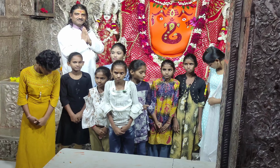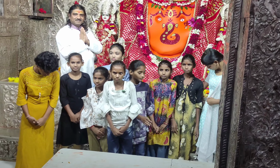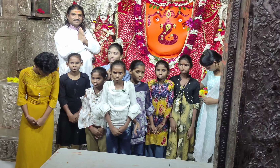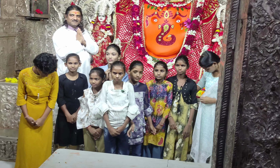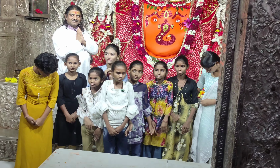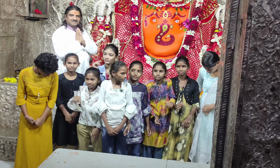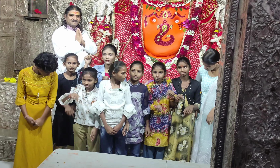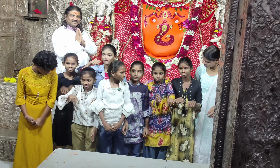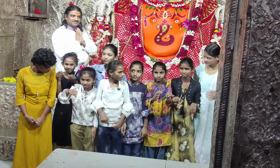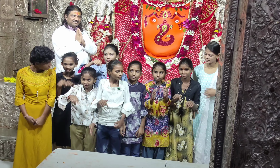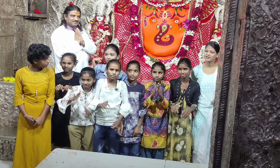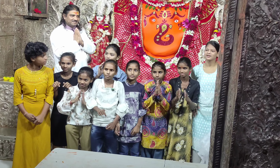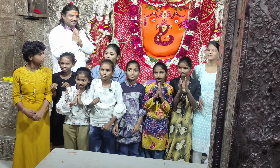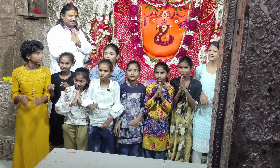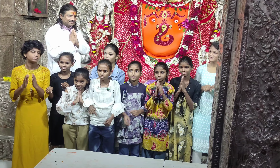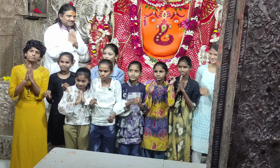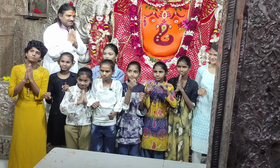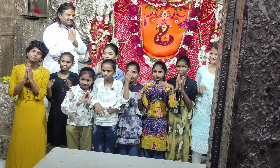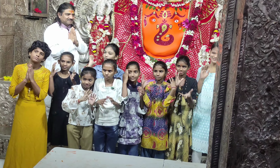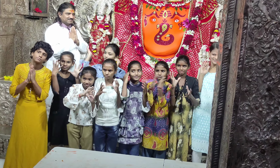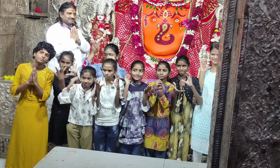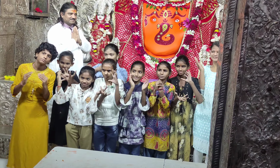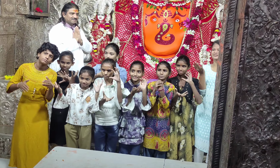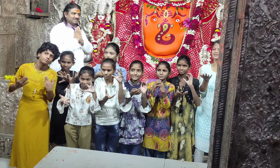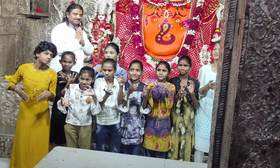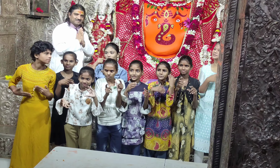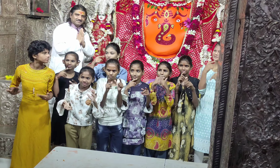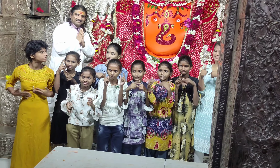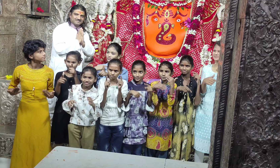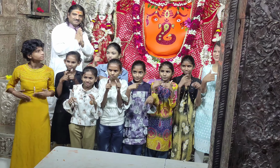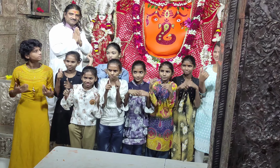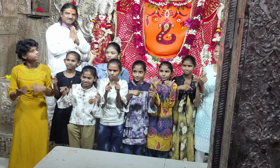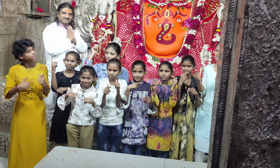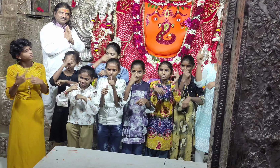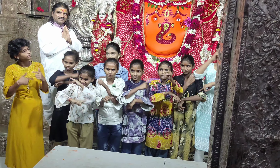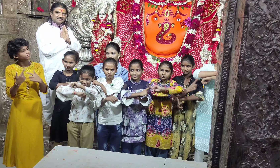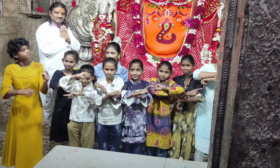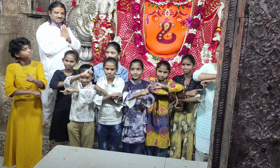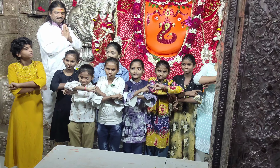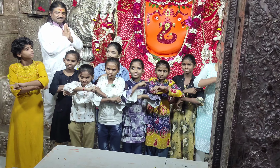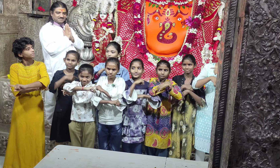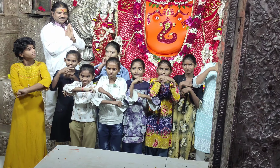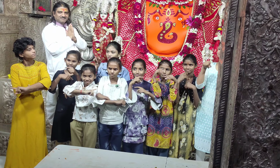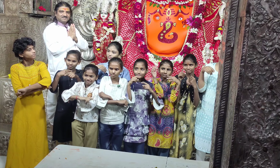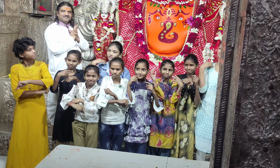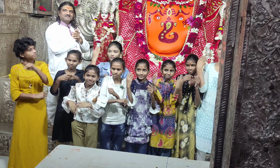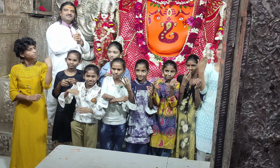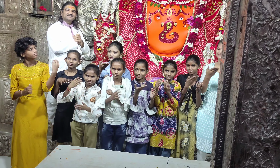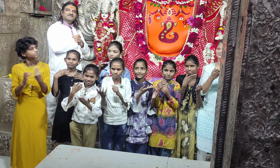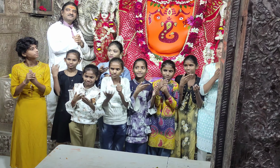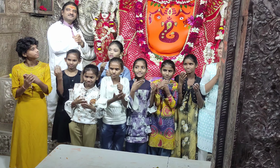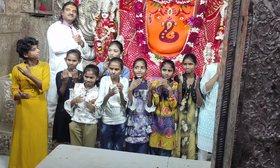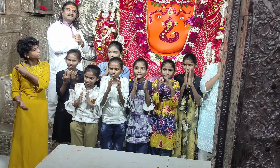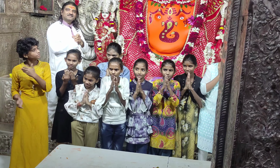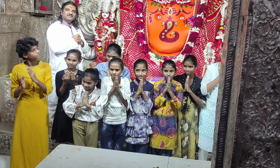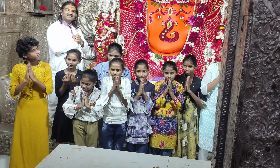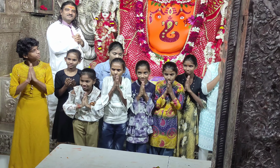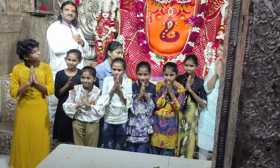आज विश्व सांकेतिक भाषा दिवस है, हम सब लोग भगवान से प्रार्थना करते